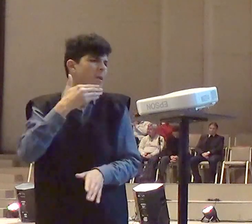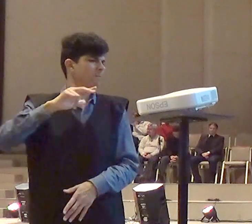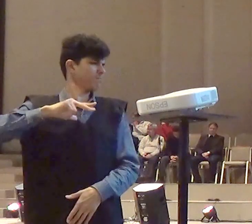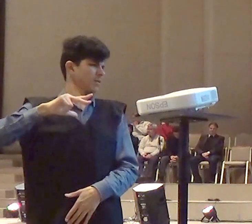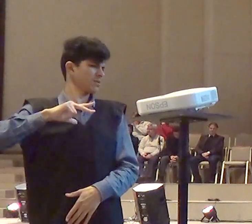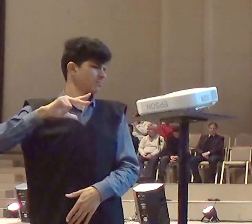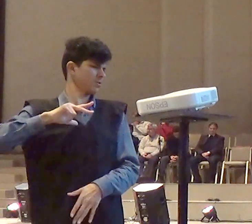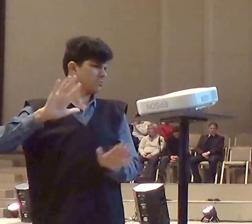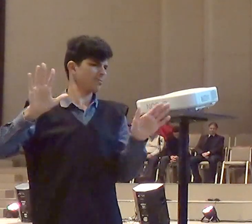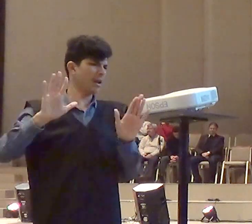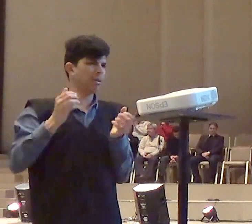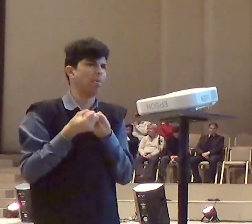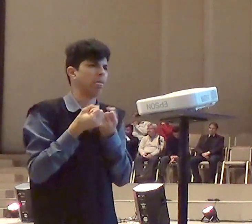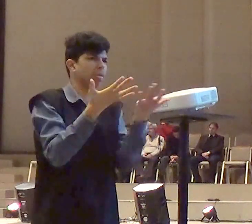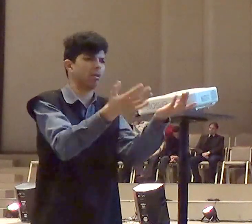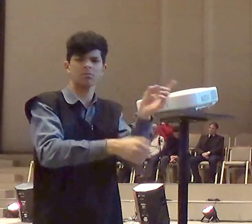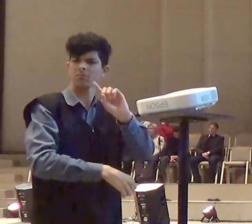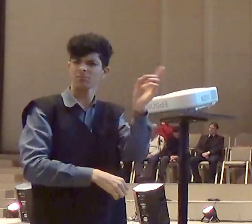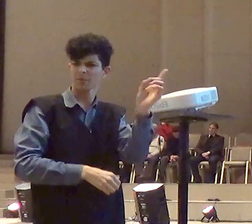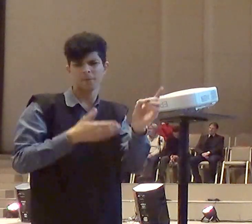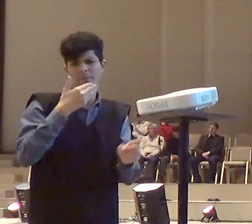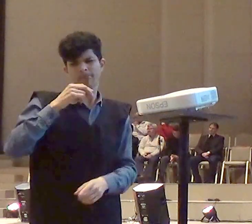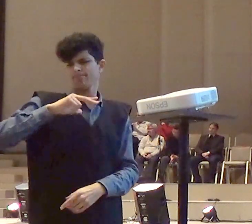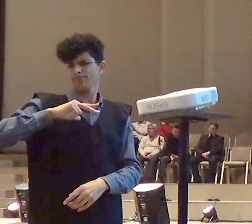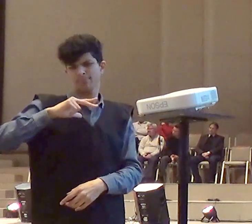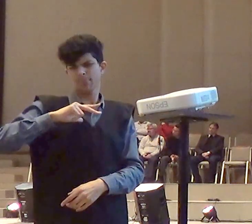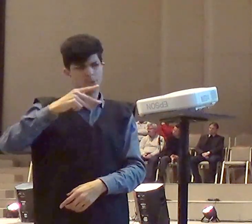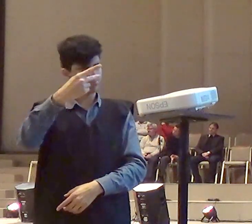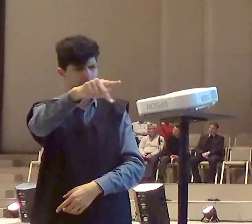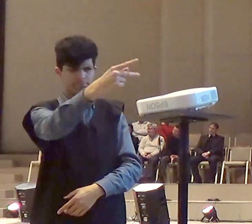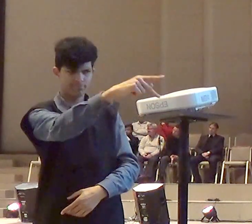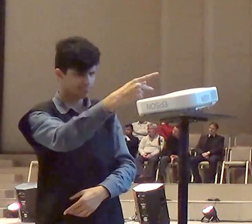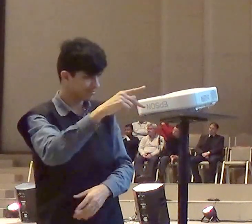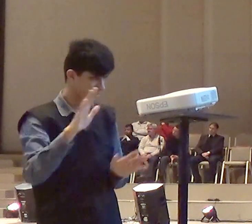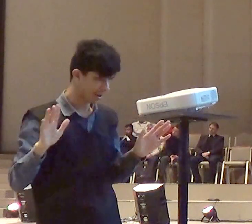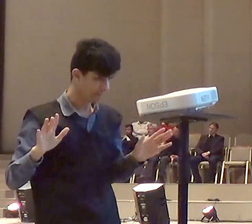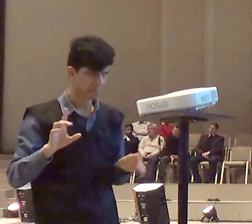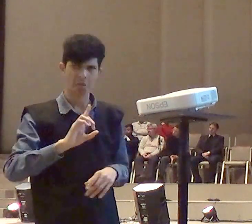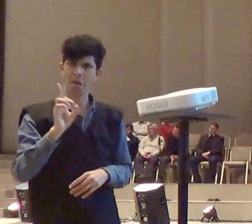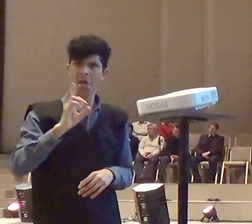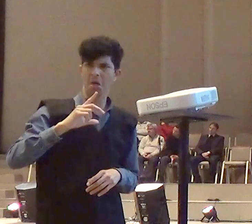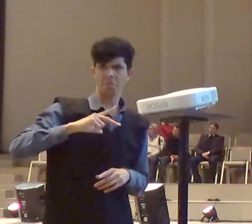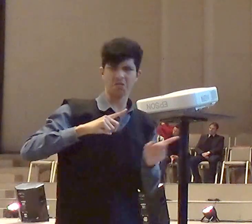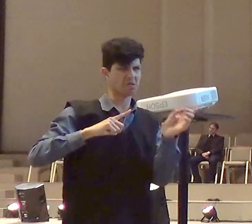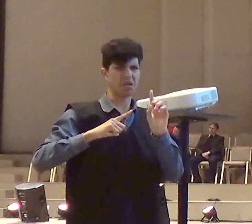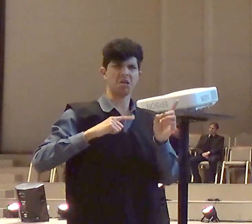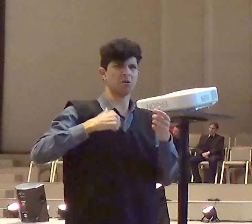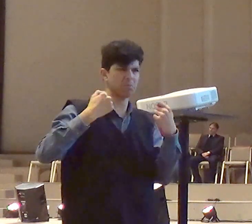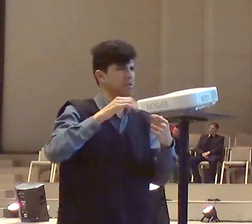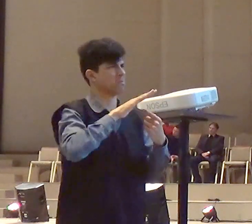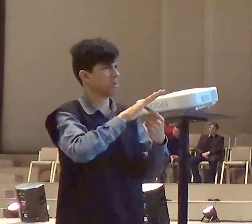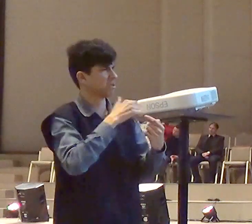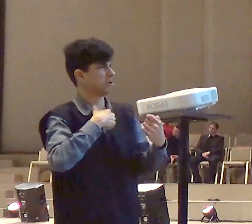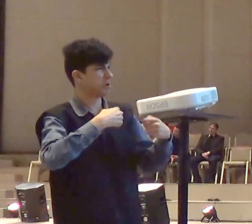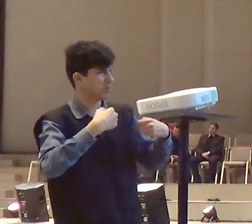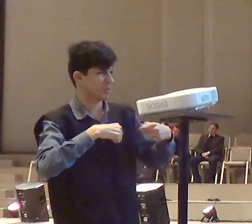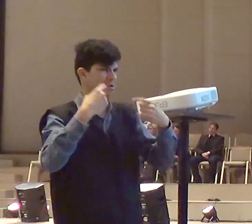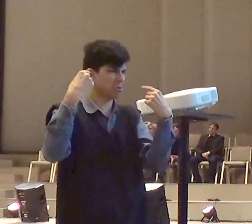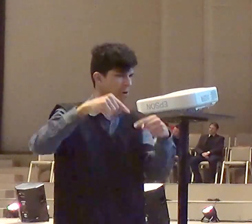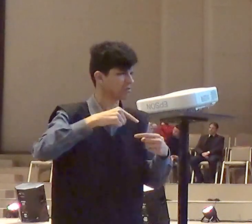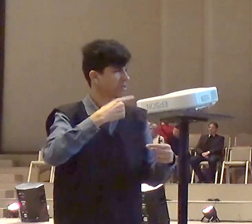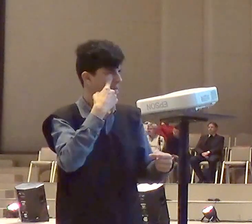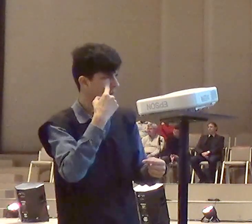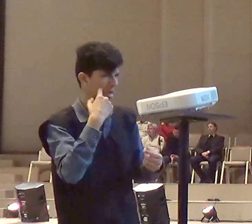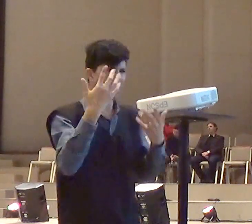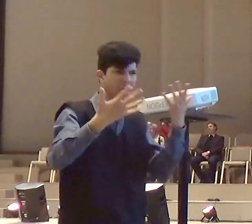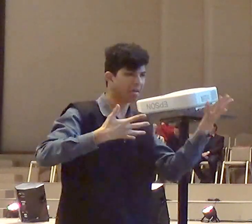Moisés mesmo porque por um administrador seguir Moisés não devia